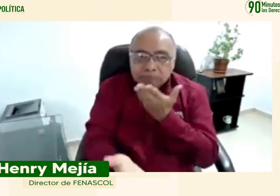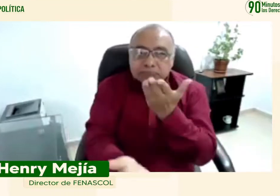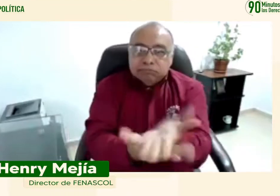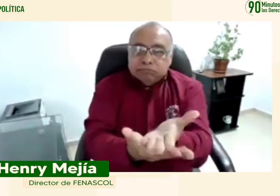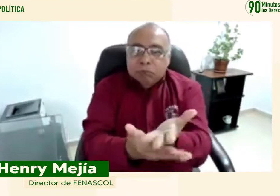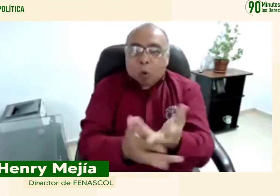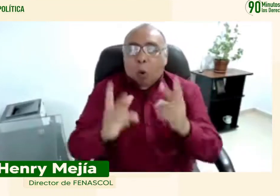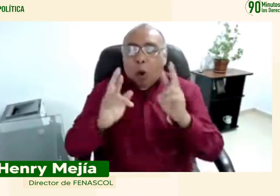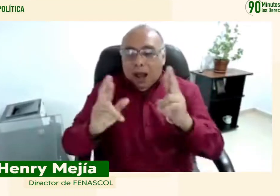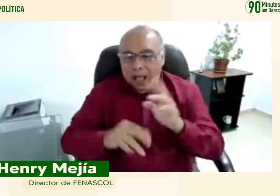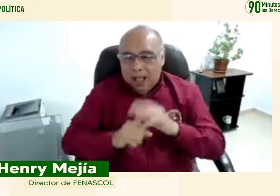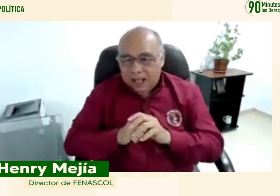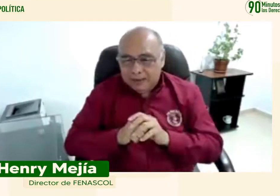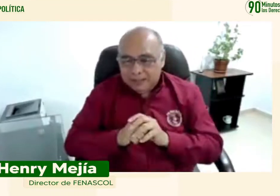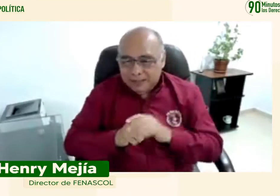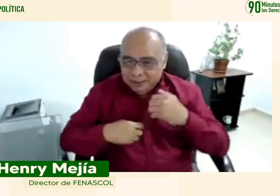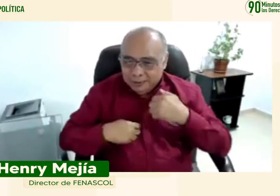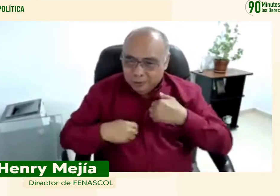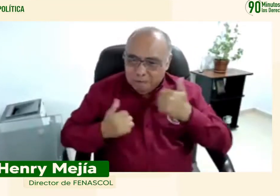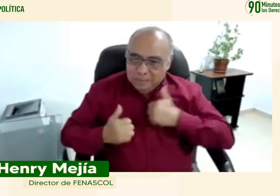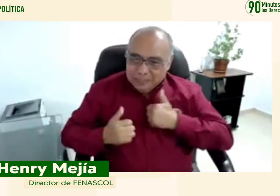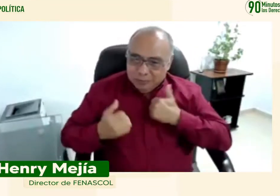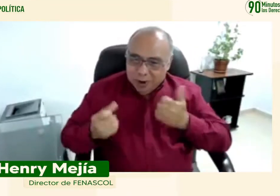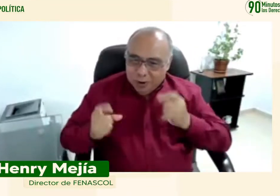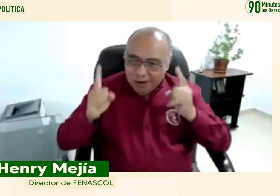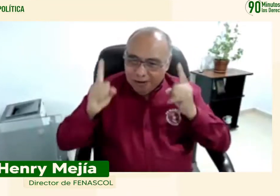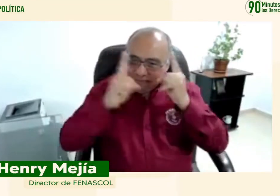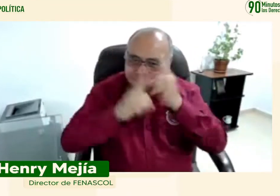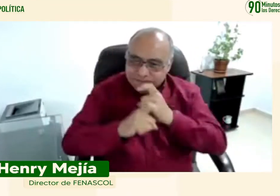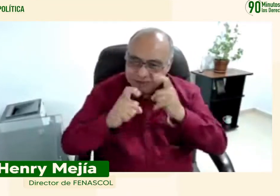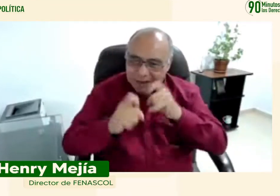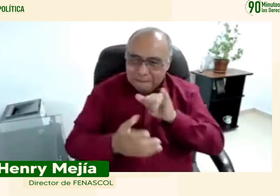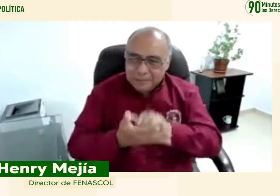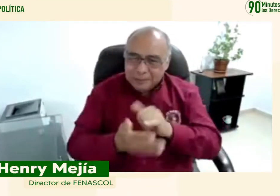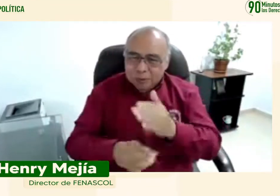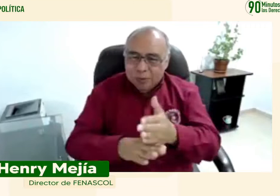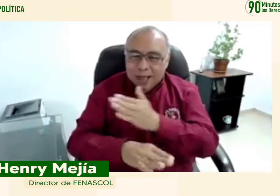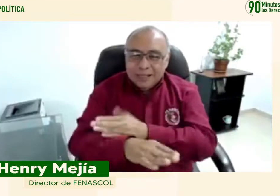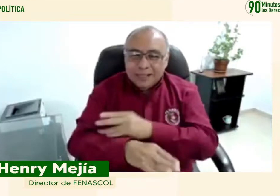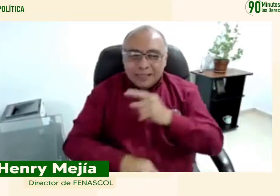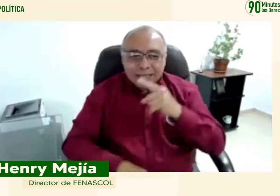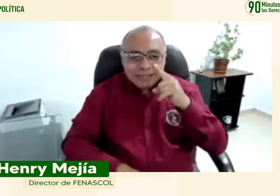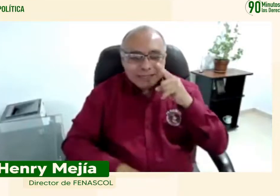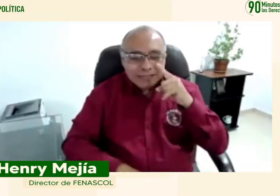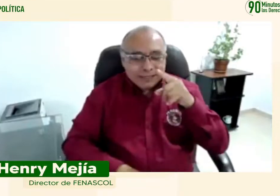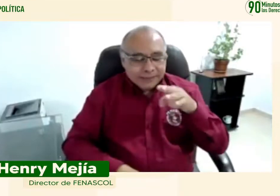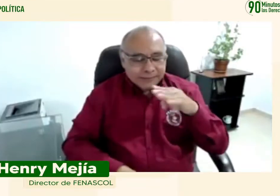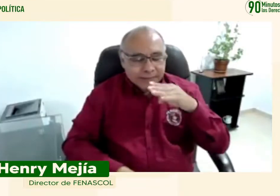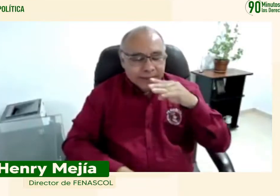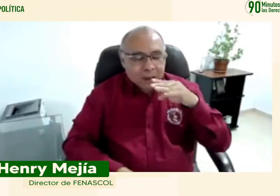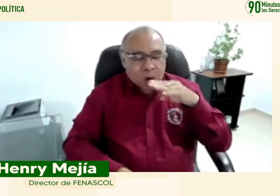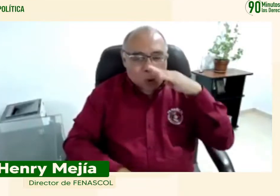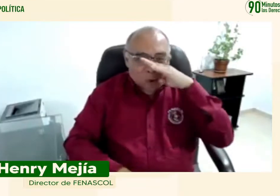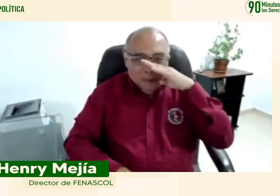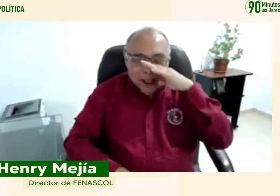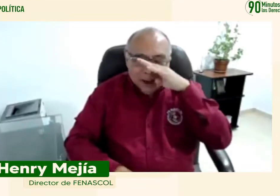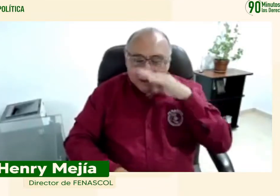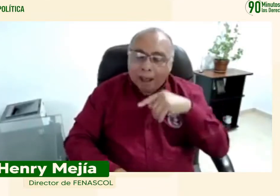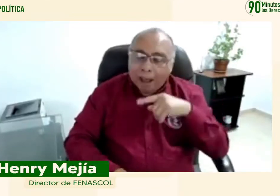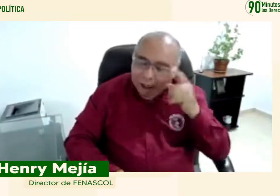personas sordas y una propuesta que podamos hacer y ojalá fuera así es lo que yo reflexiono y anteriormente también lo que